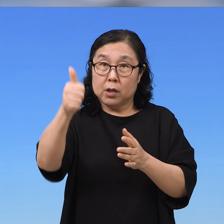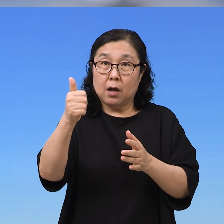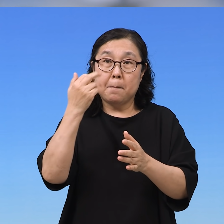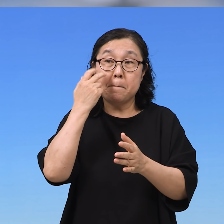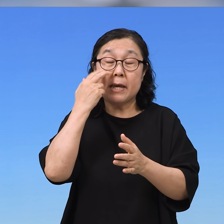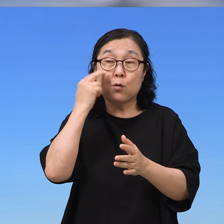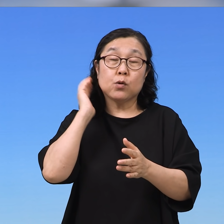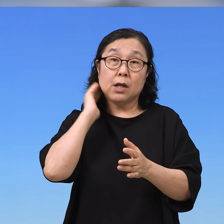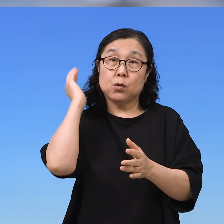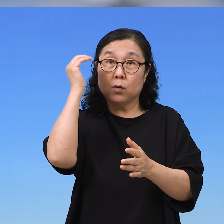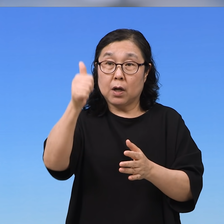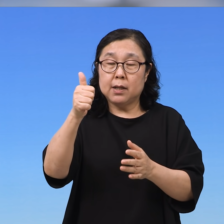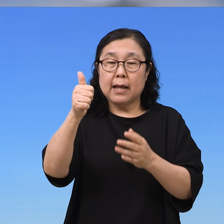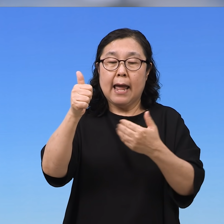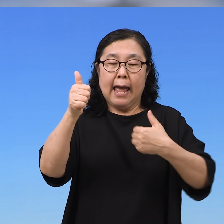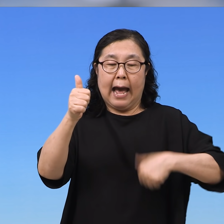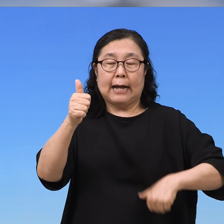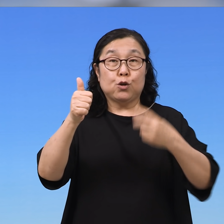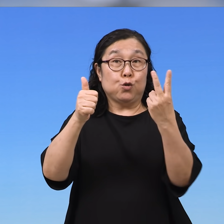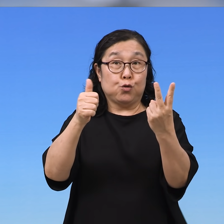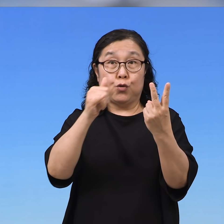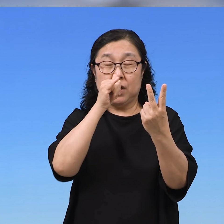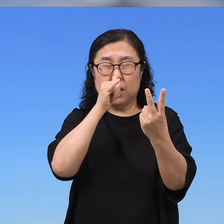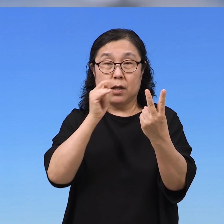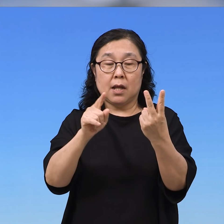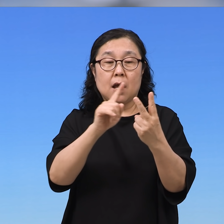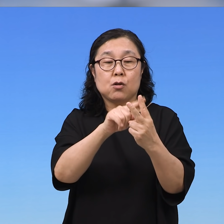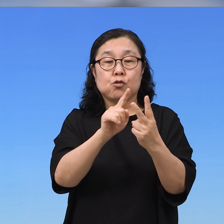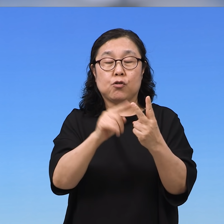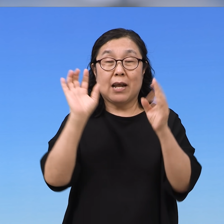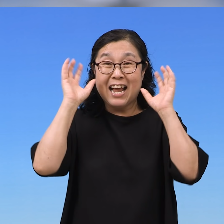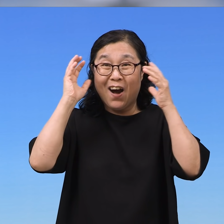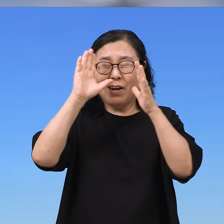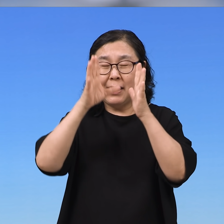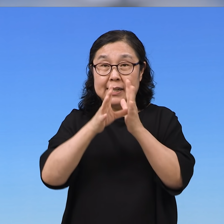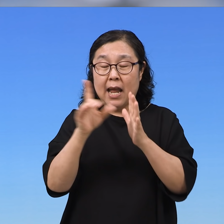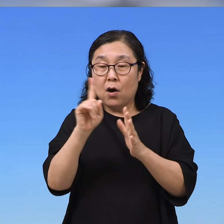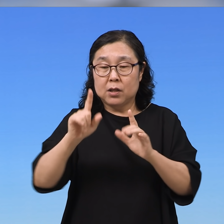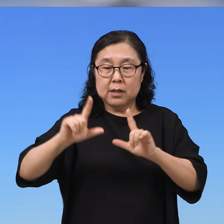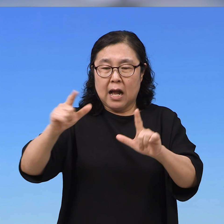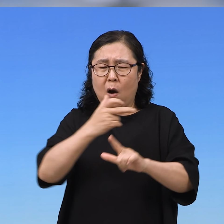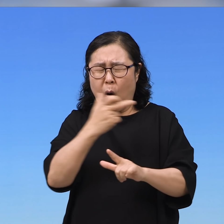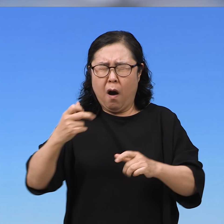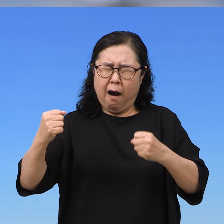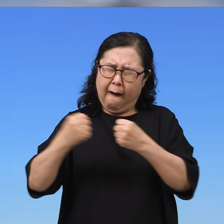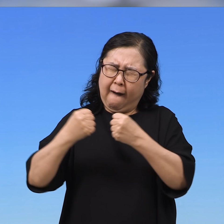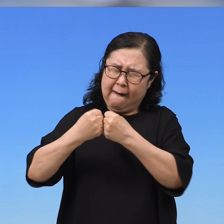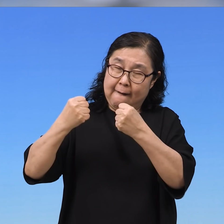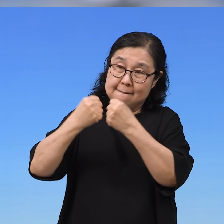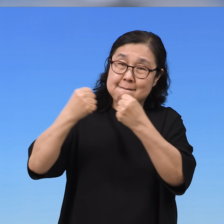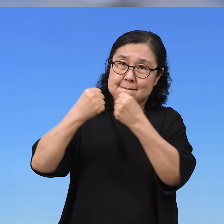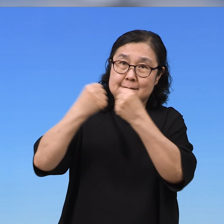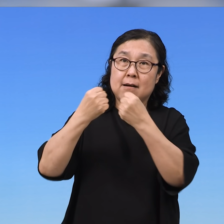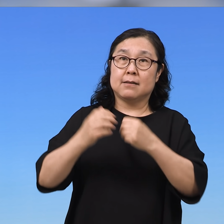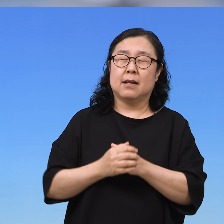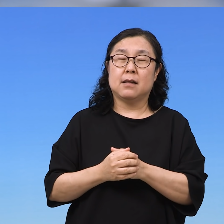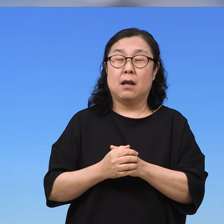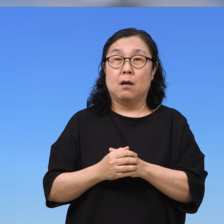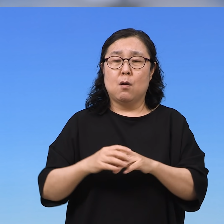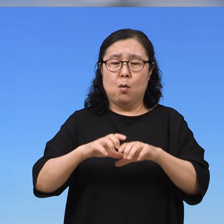아닌지는 모르겠습니다. 이 아이들이 어릴 때 어느 날 막 엄청나게 싸운 거예요.